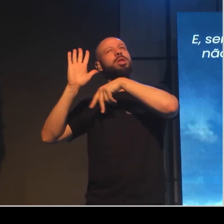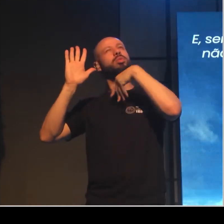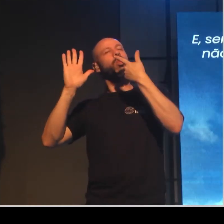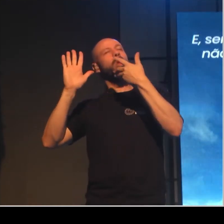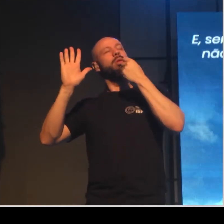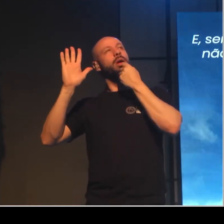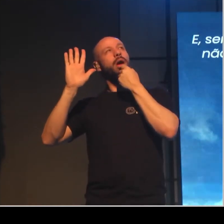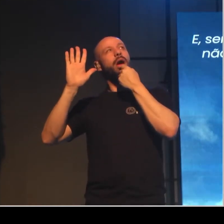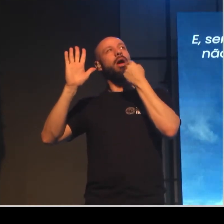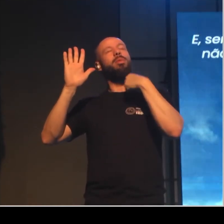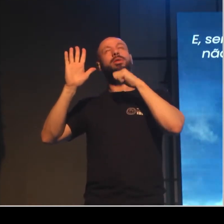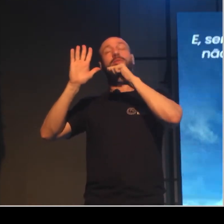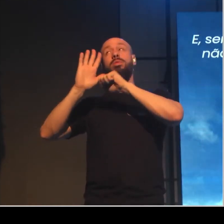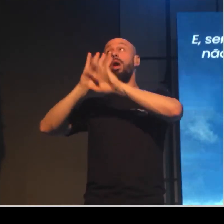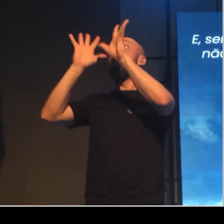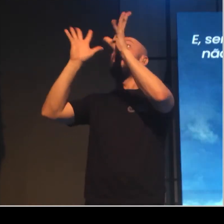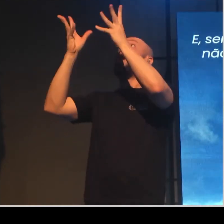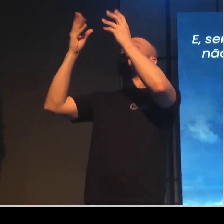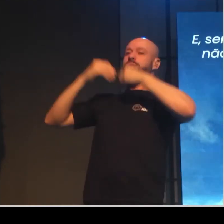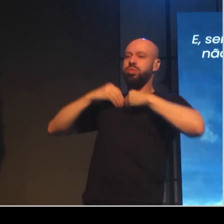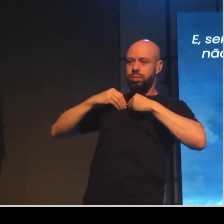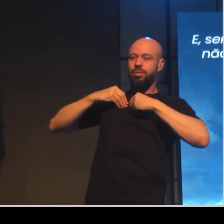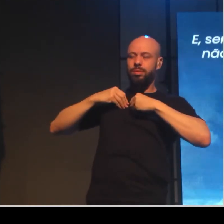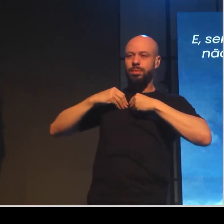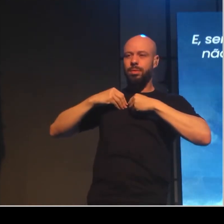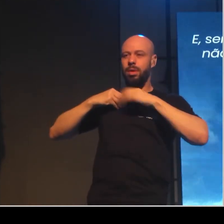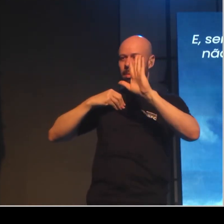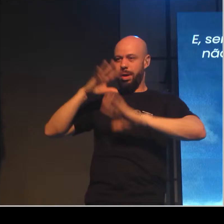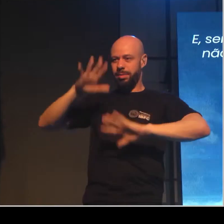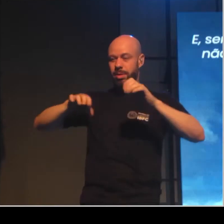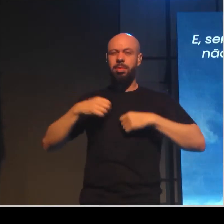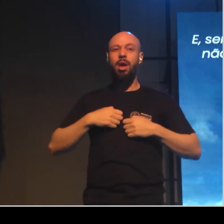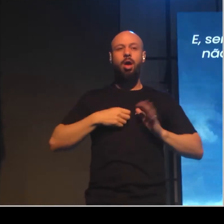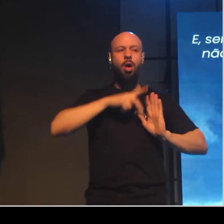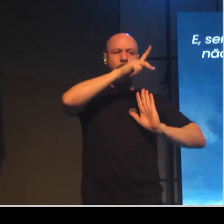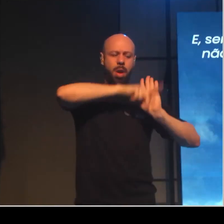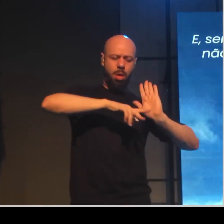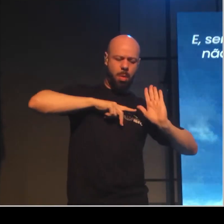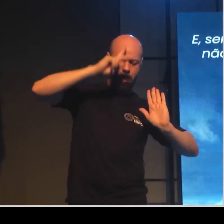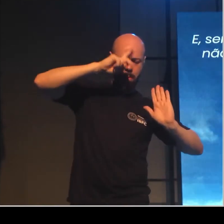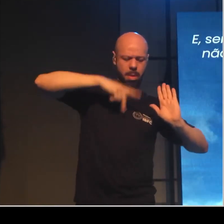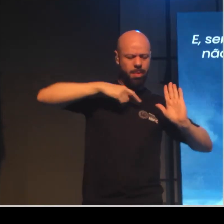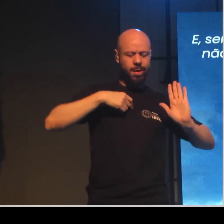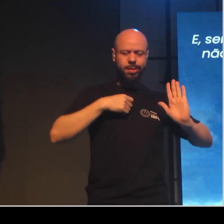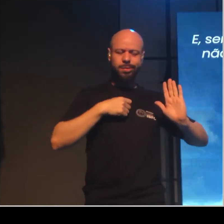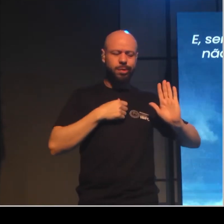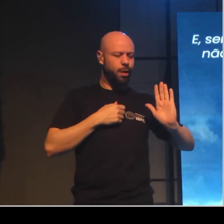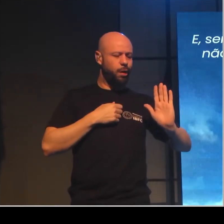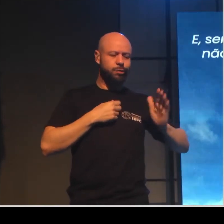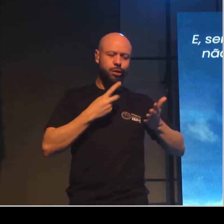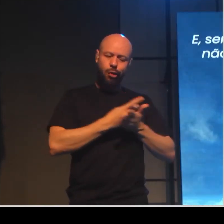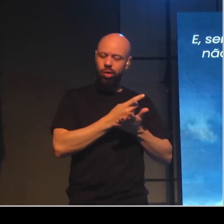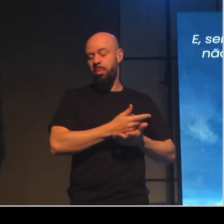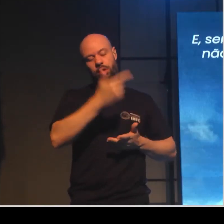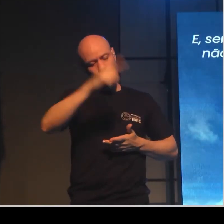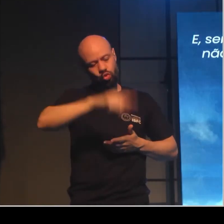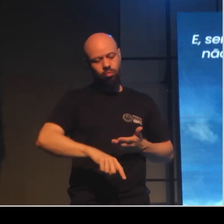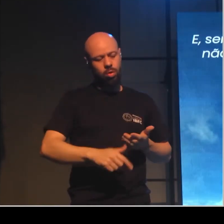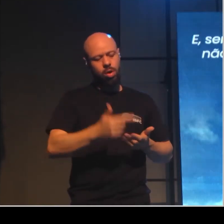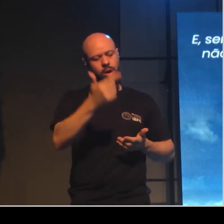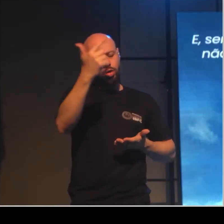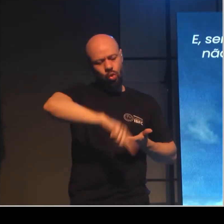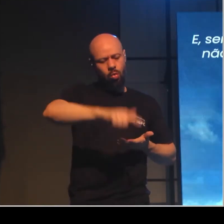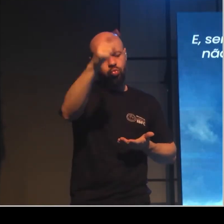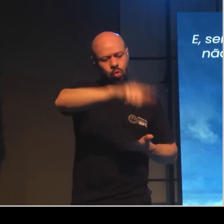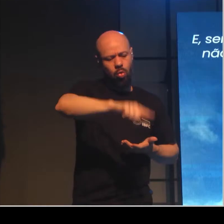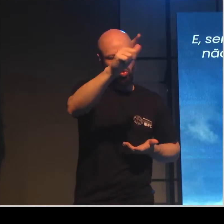Talvez você deva parar de tentar empurrar o seu plano. E o seu plano já não deu certo uma vez, não vai dar certo a segunda vez, não vai dar certo a terceira vez, você